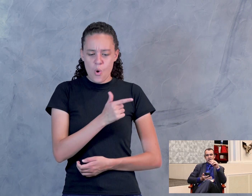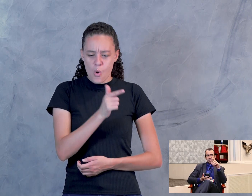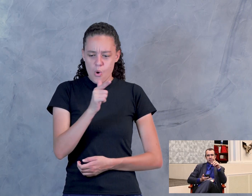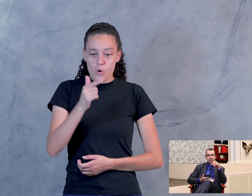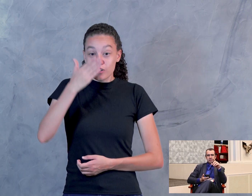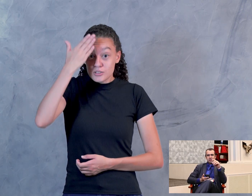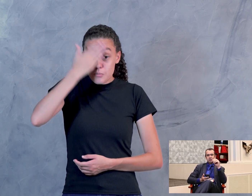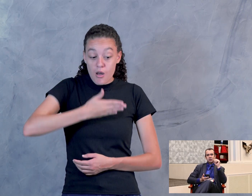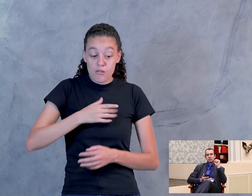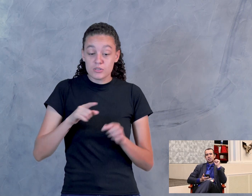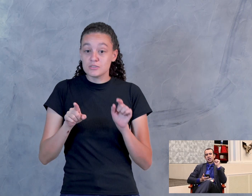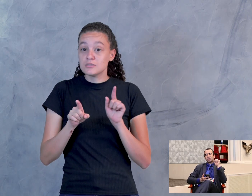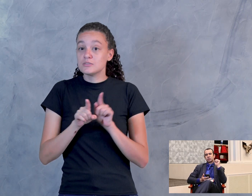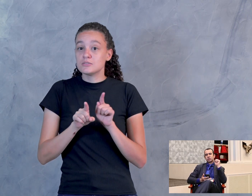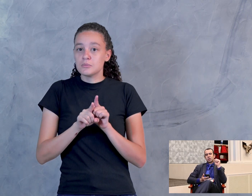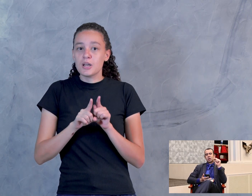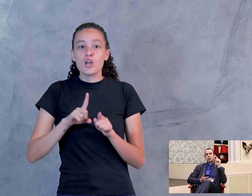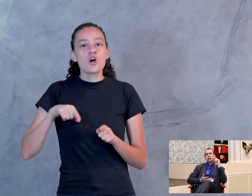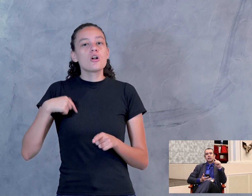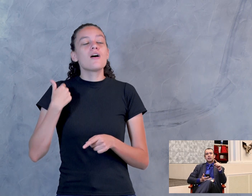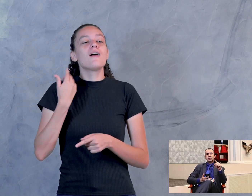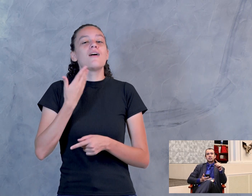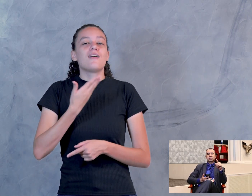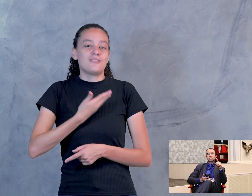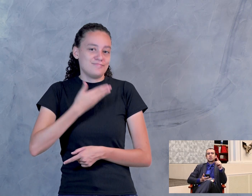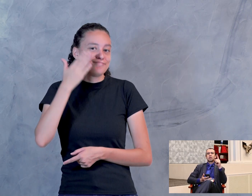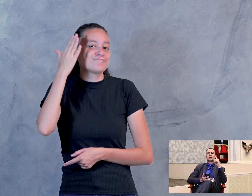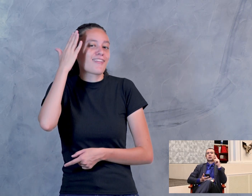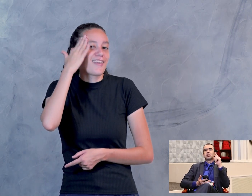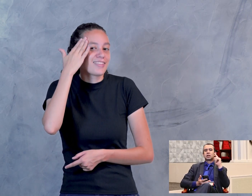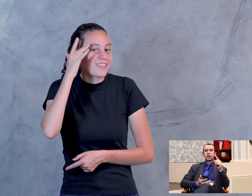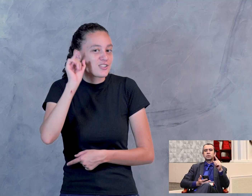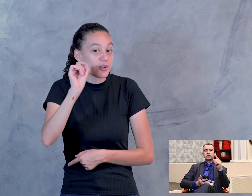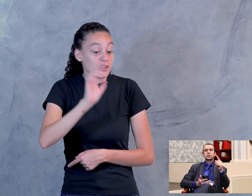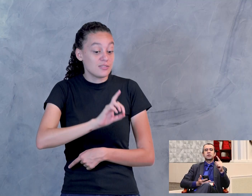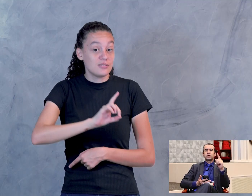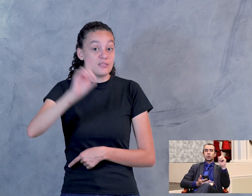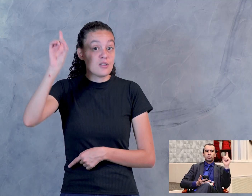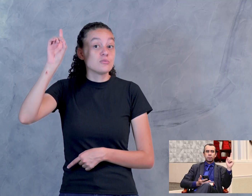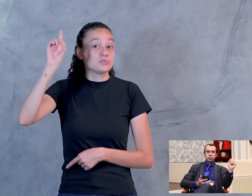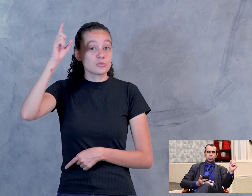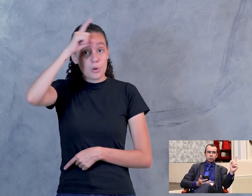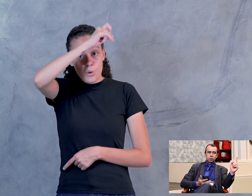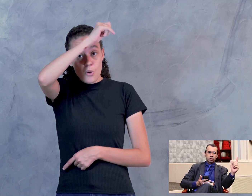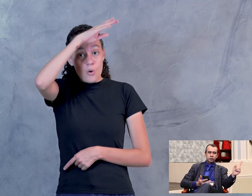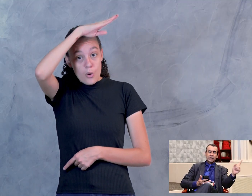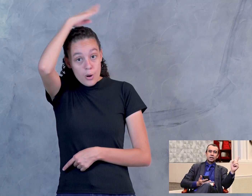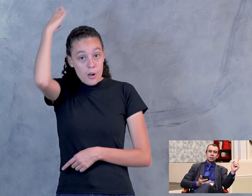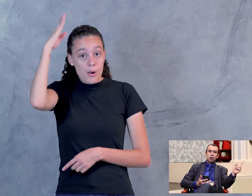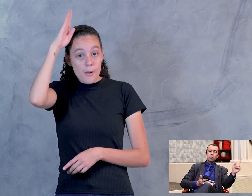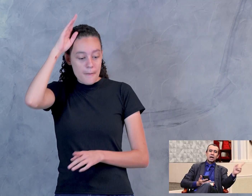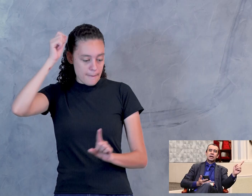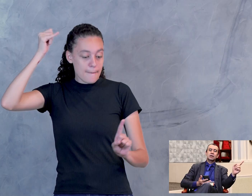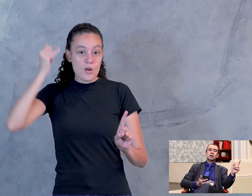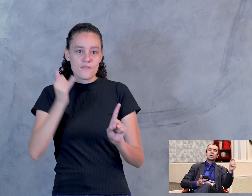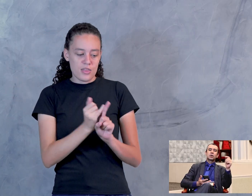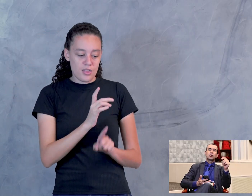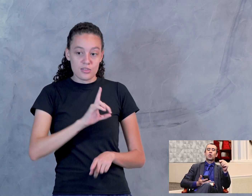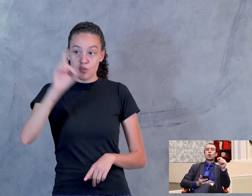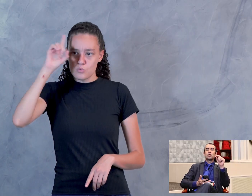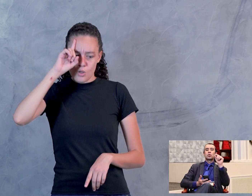mais evidências, nós temos entendido que Deus nos enviou o profeta irmão